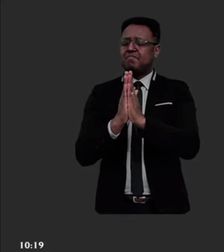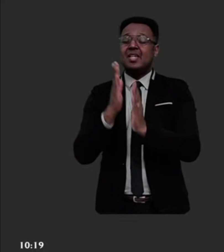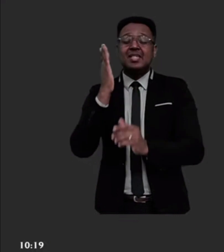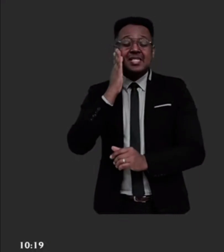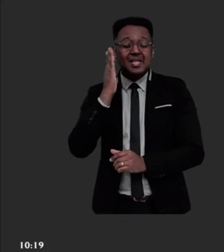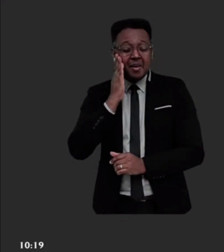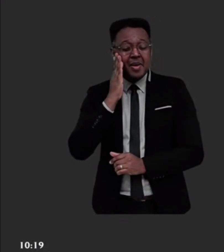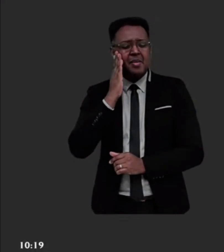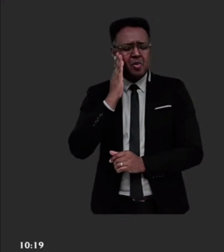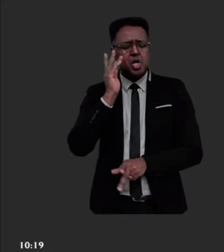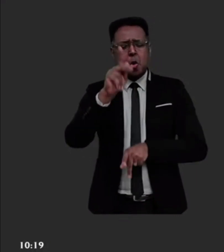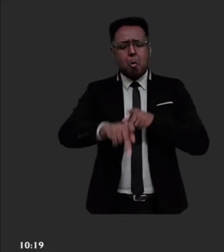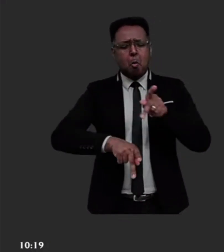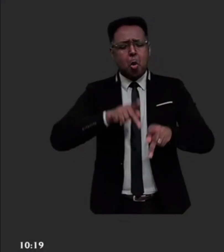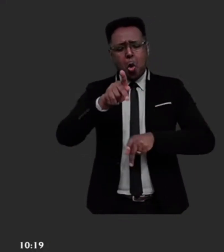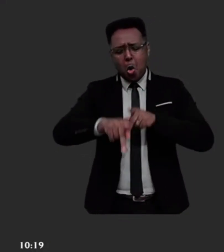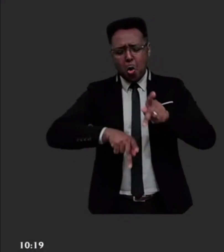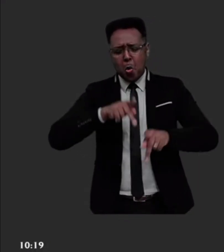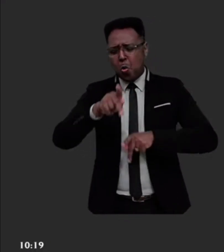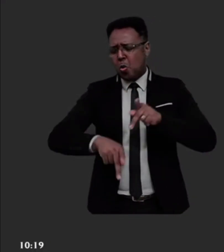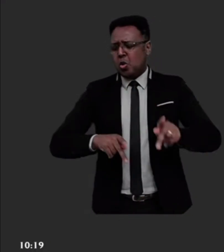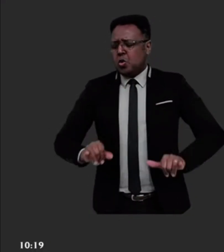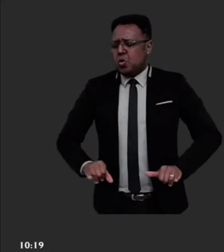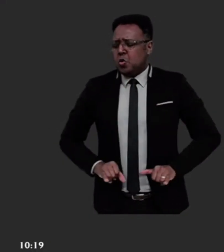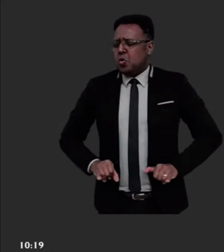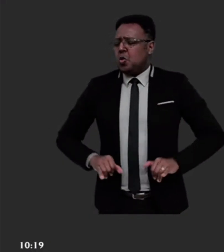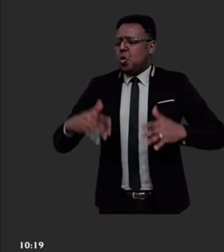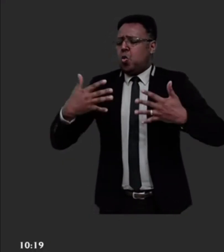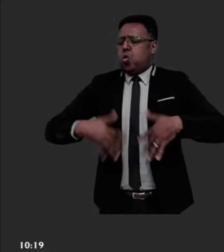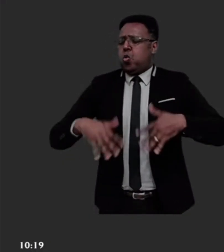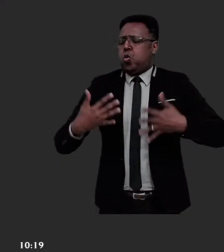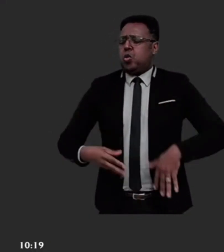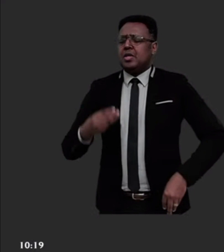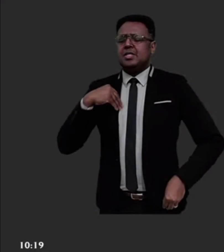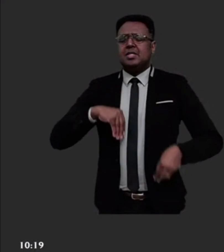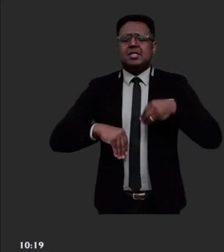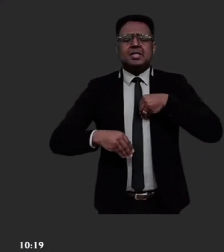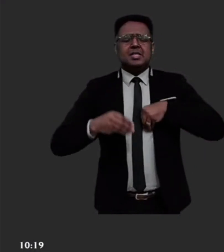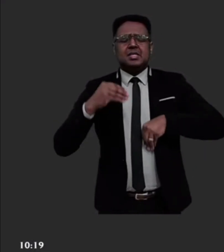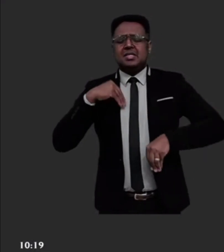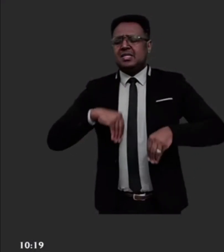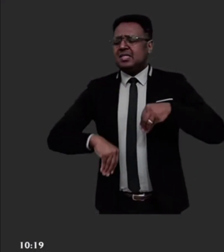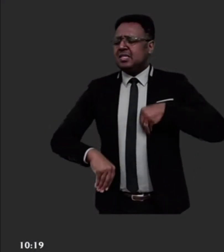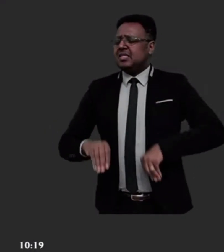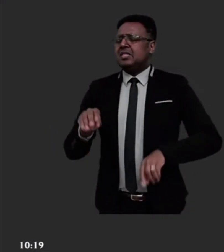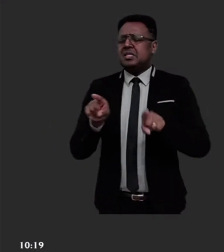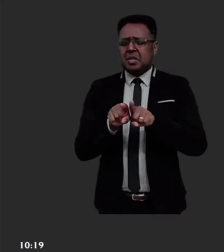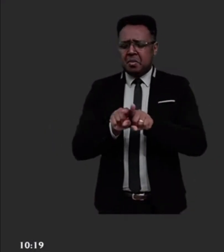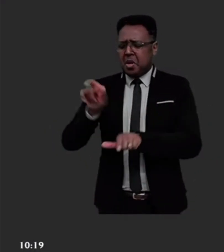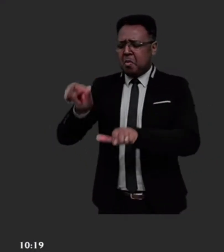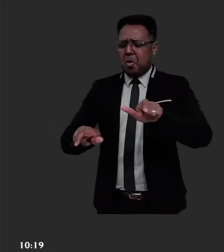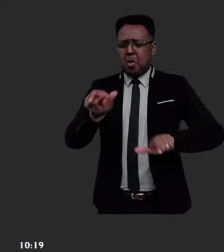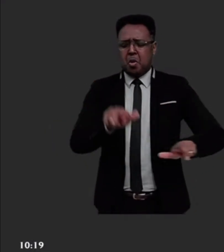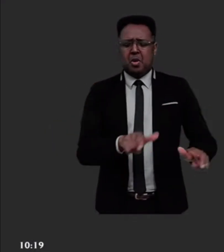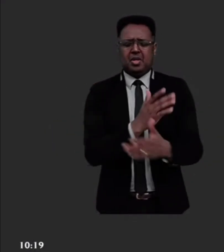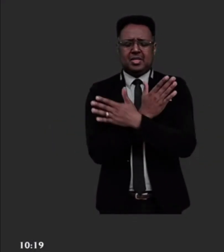humanidade, onde o povo sofre com grandes depressões, um número grande de desemprego, um número